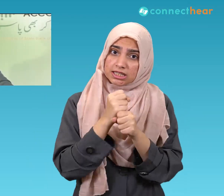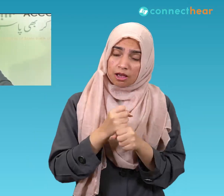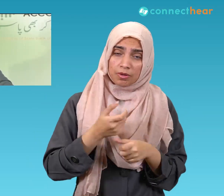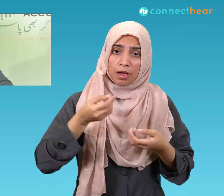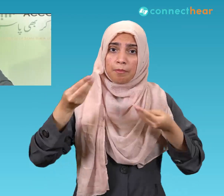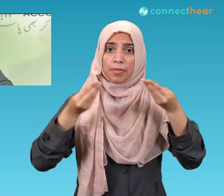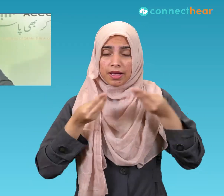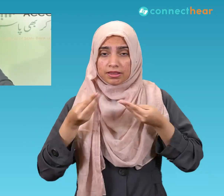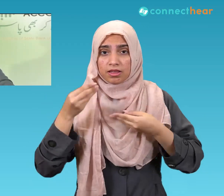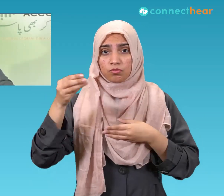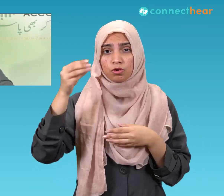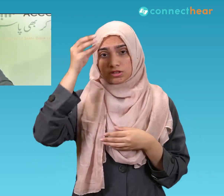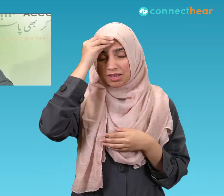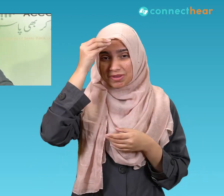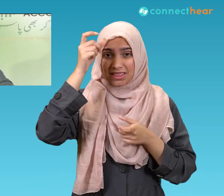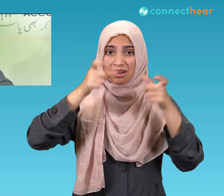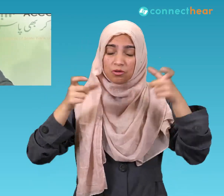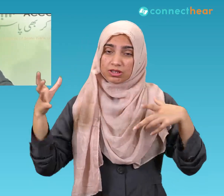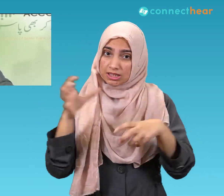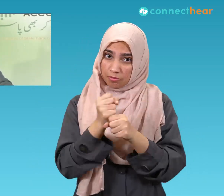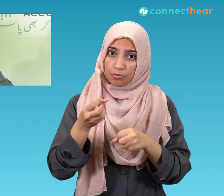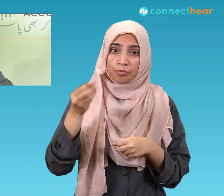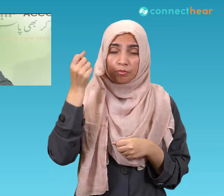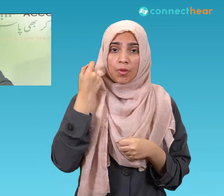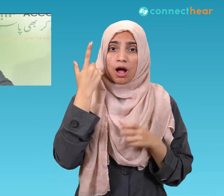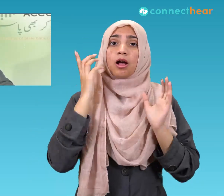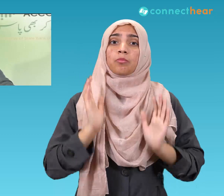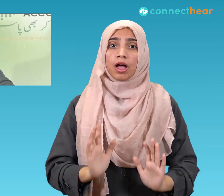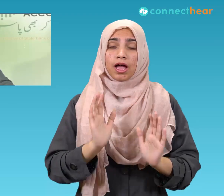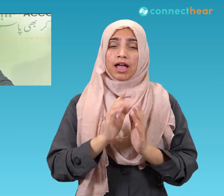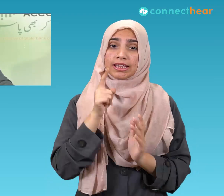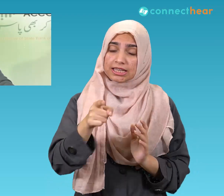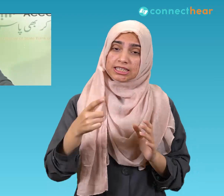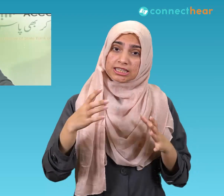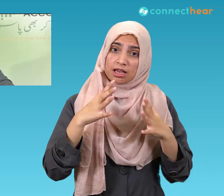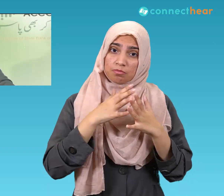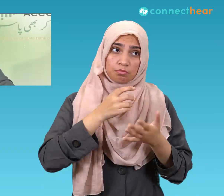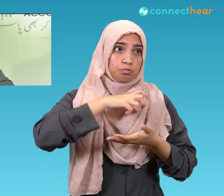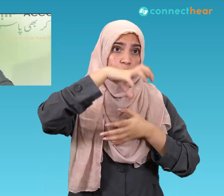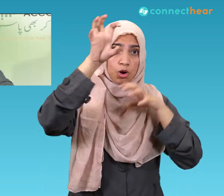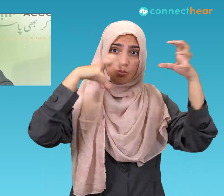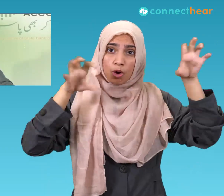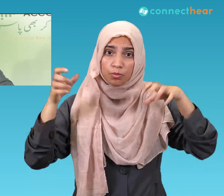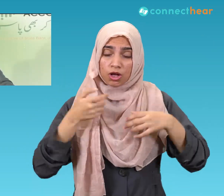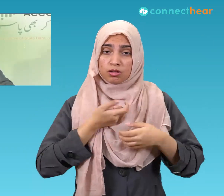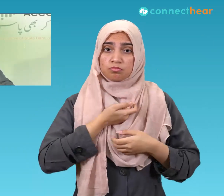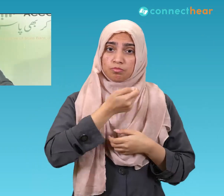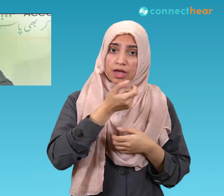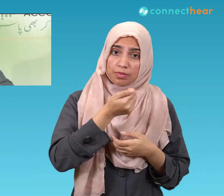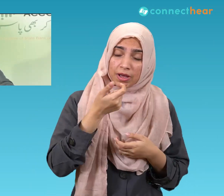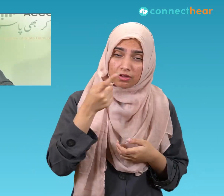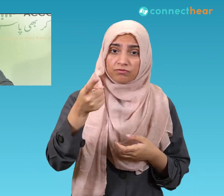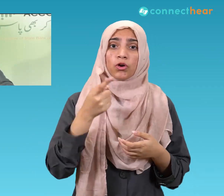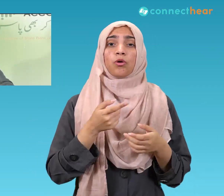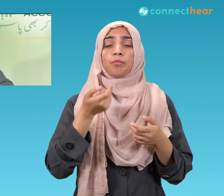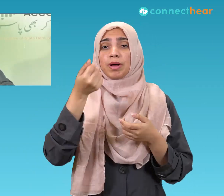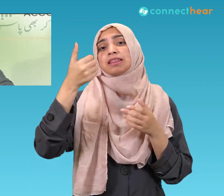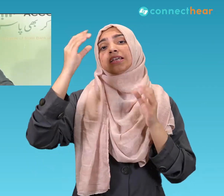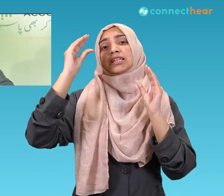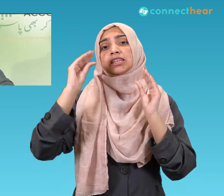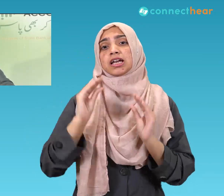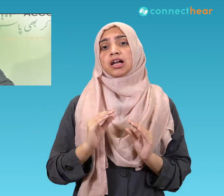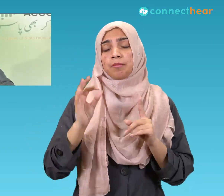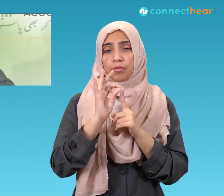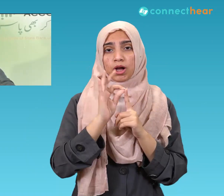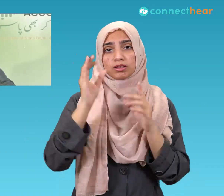سب سے بڑا جو امپیکٹ ہوتا ہے وہ کرنسی کے اوپر ہوتا ہے. اور جب کرنسی ڈی ویلیو ہوتی ہے تو جو